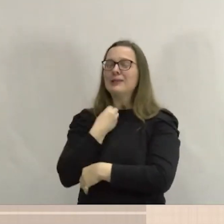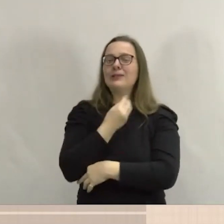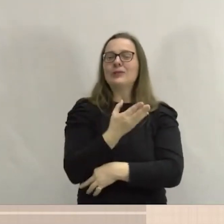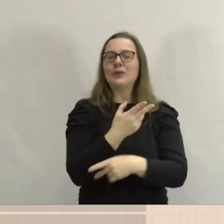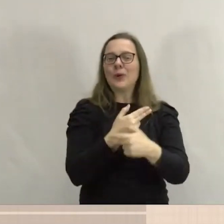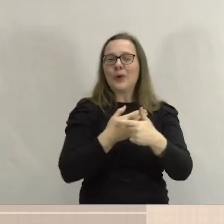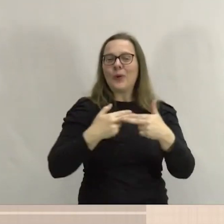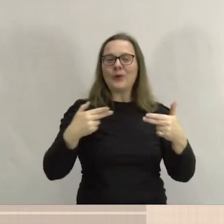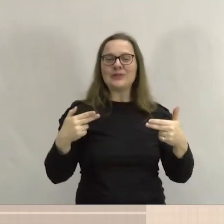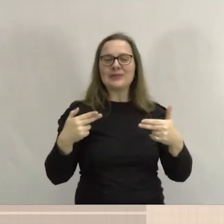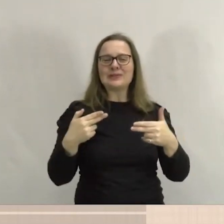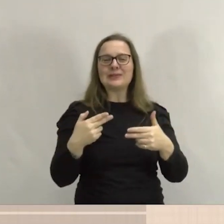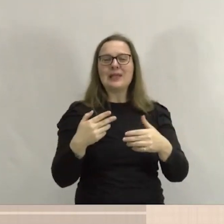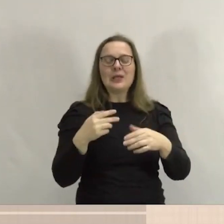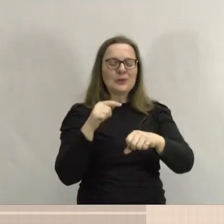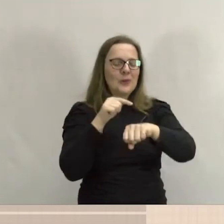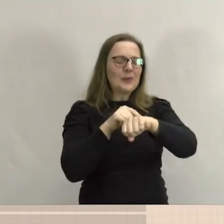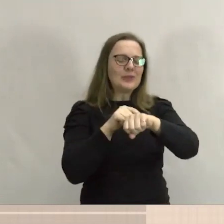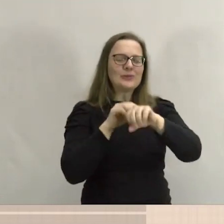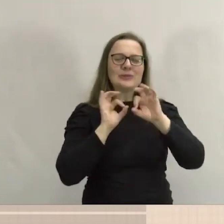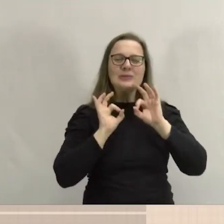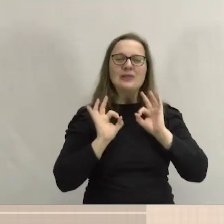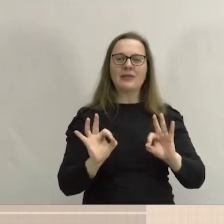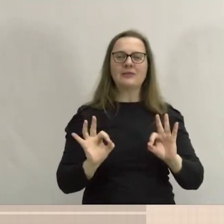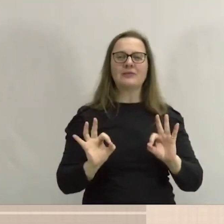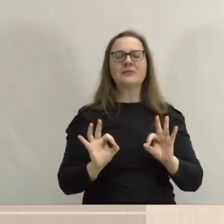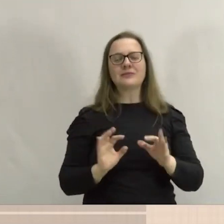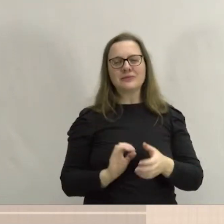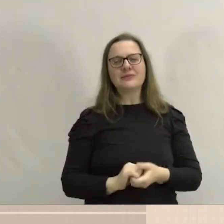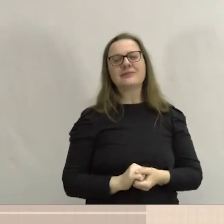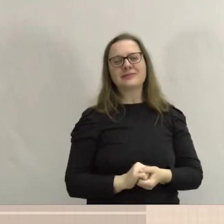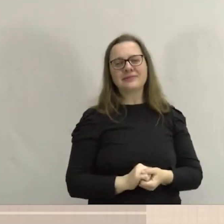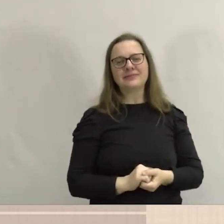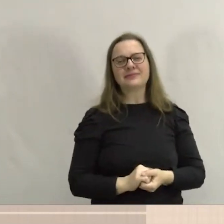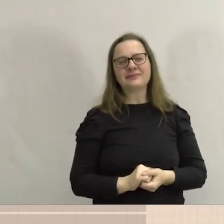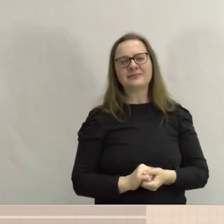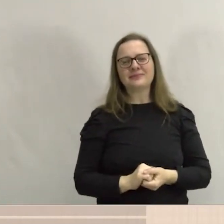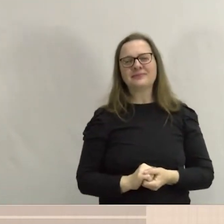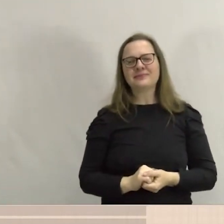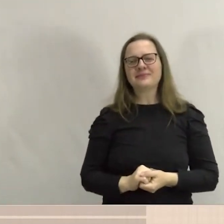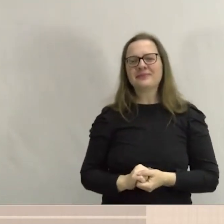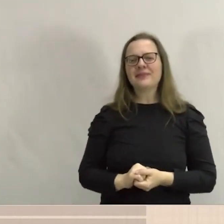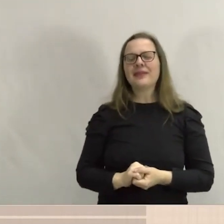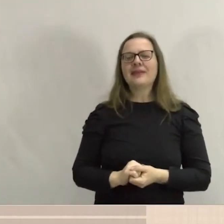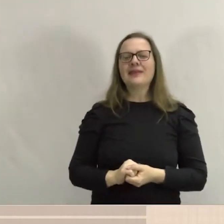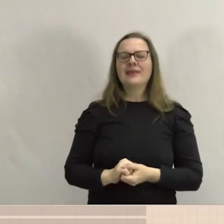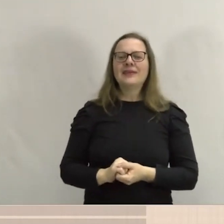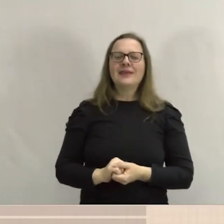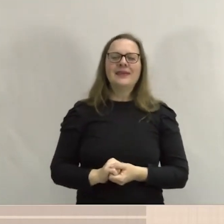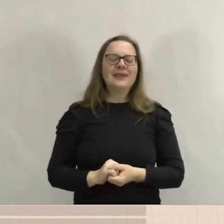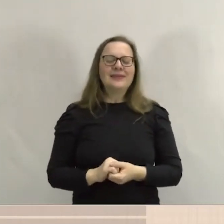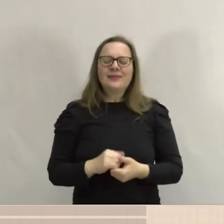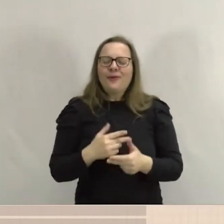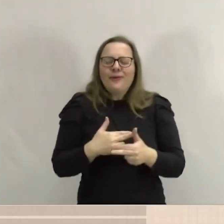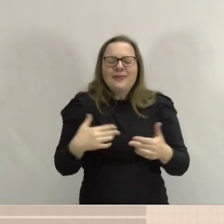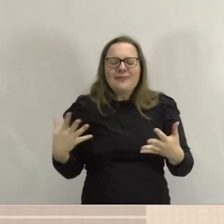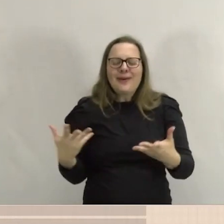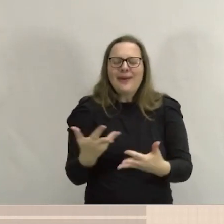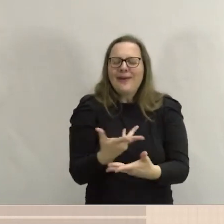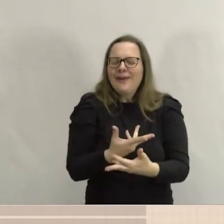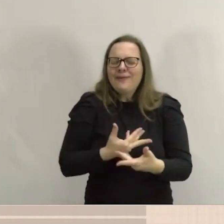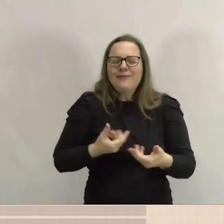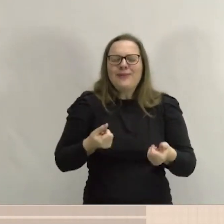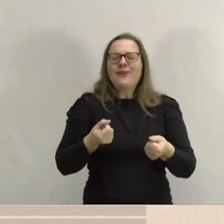Senhor, nome do Senhor vosso Deus, que se ouve maravilhosamente convosco, e o